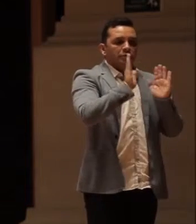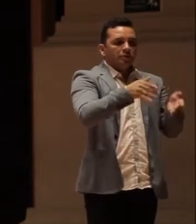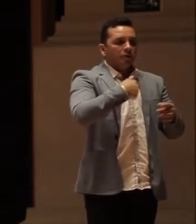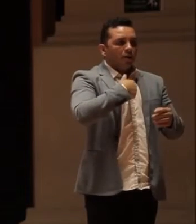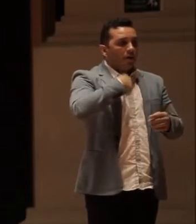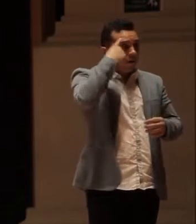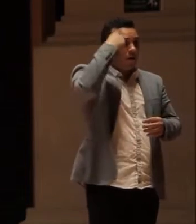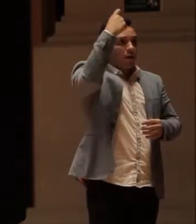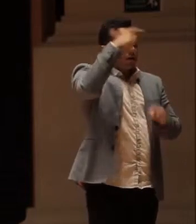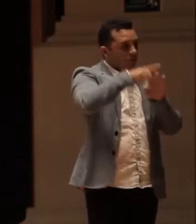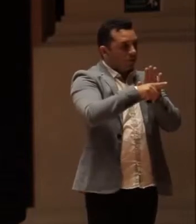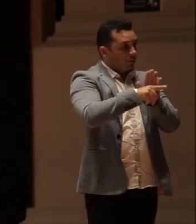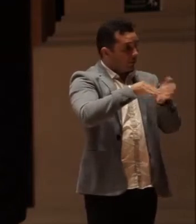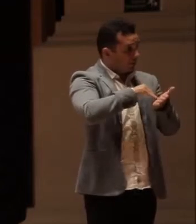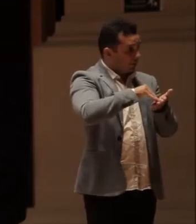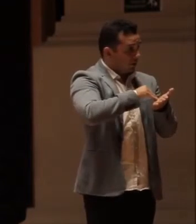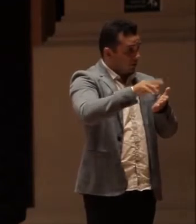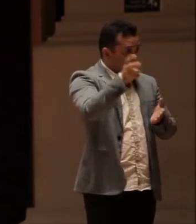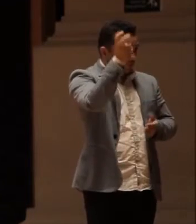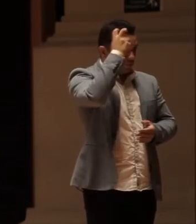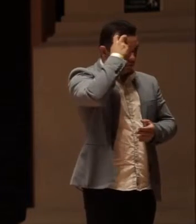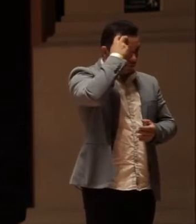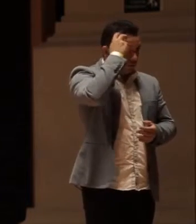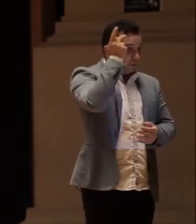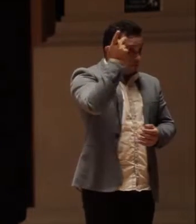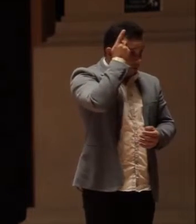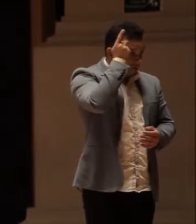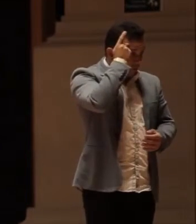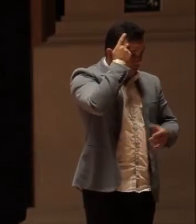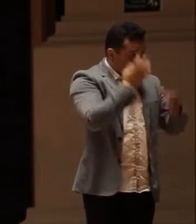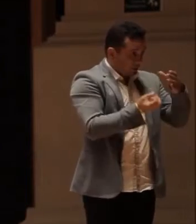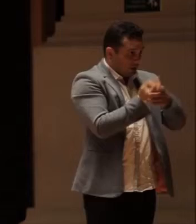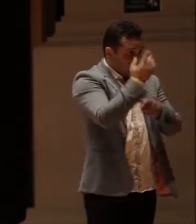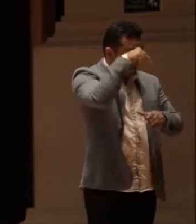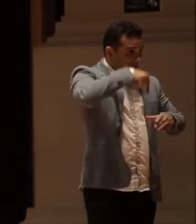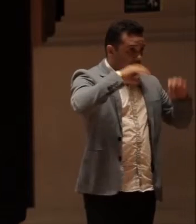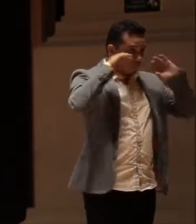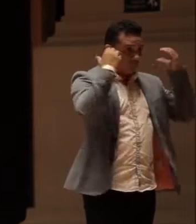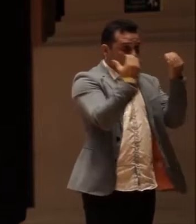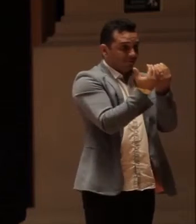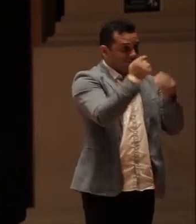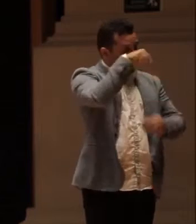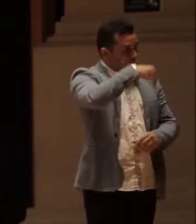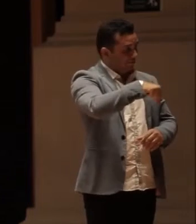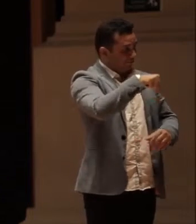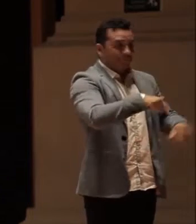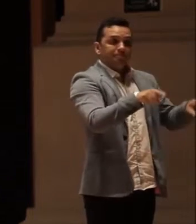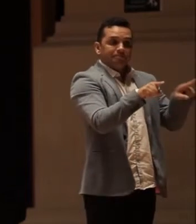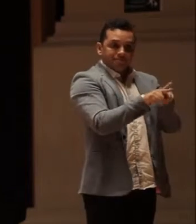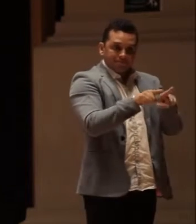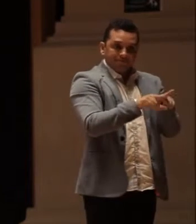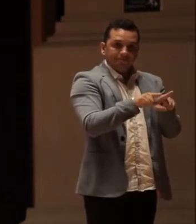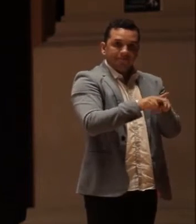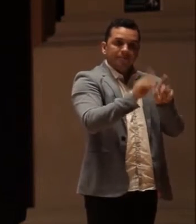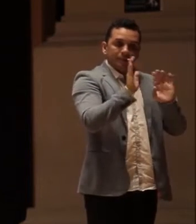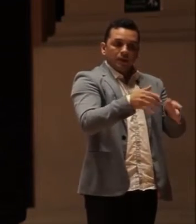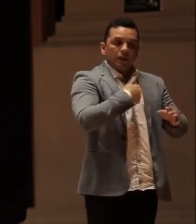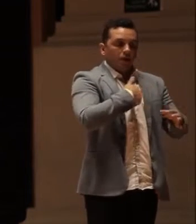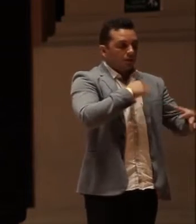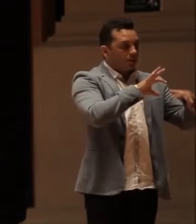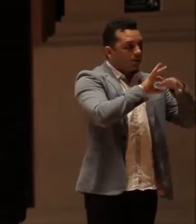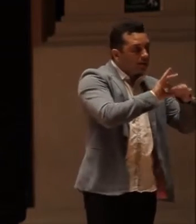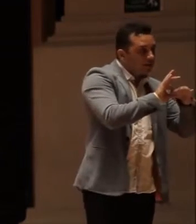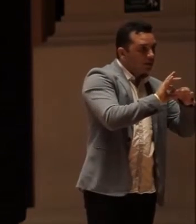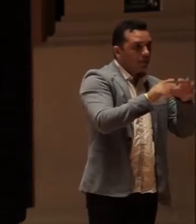Secretaria de Cultura do Estado de São Paulo pela realização deste evento. A intensificação das parcerias